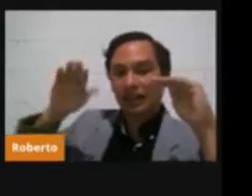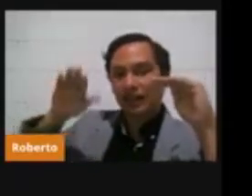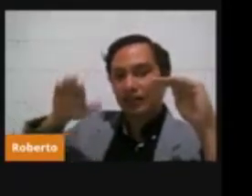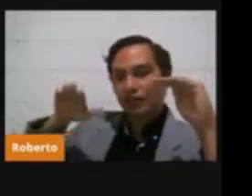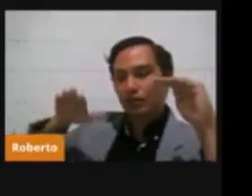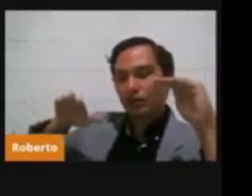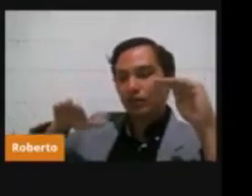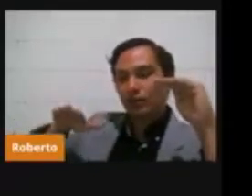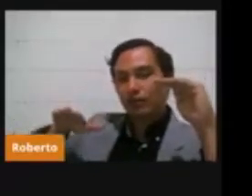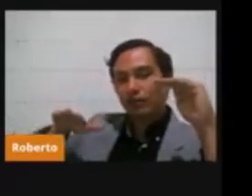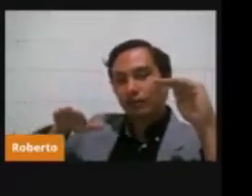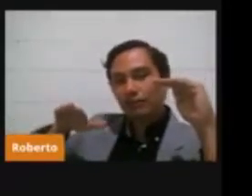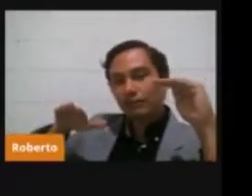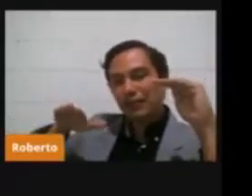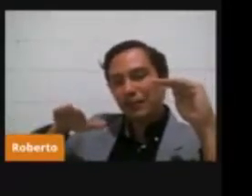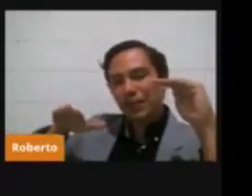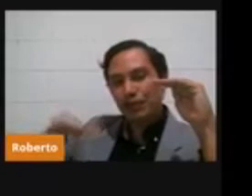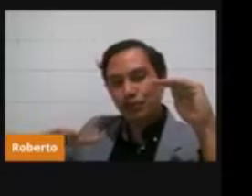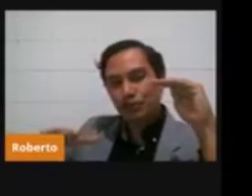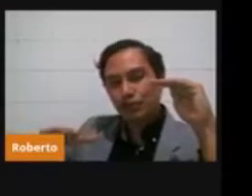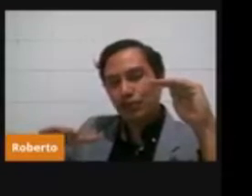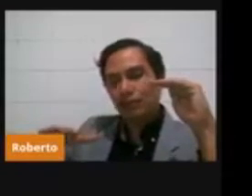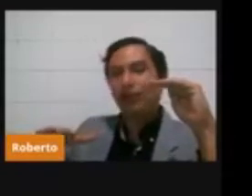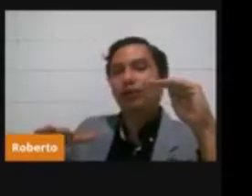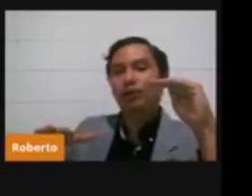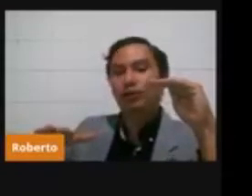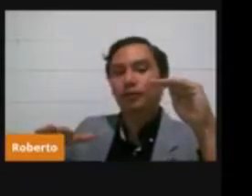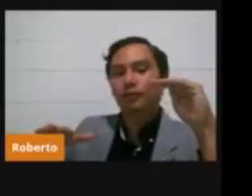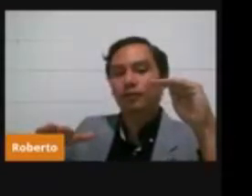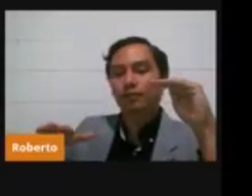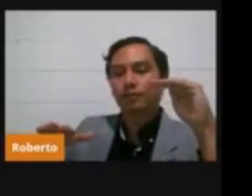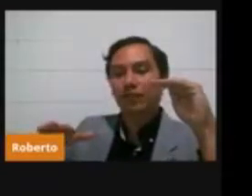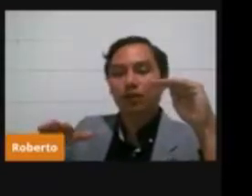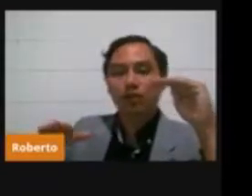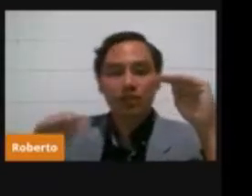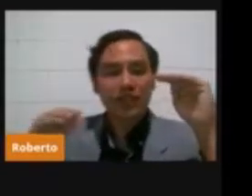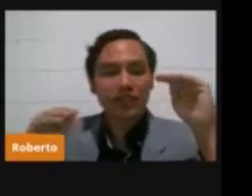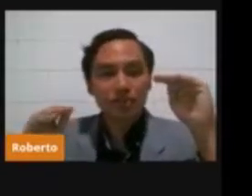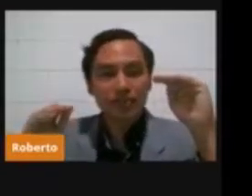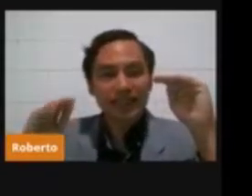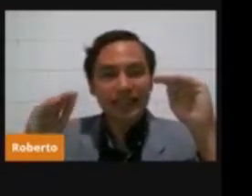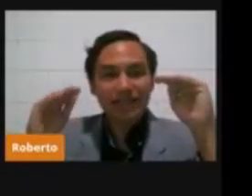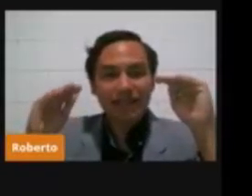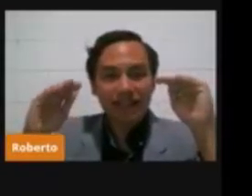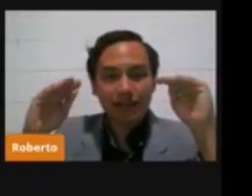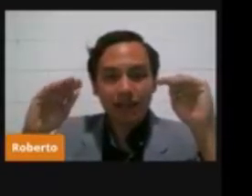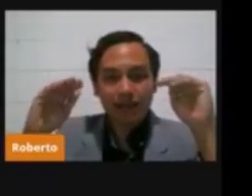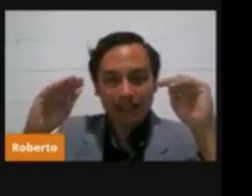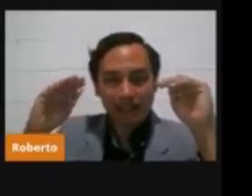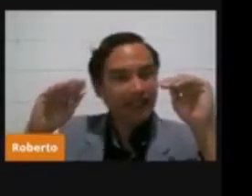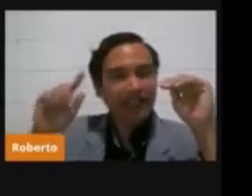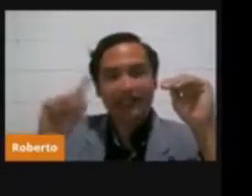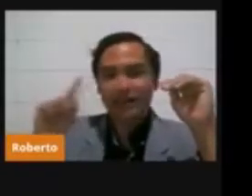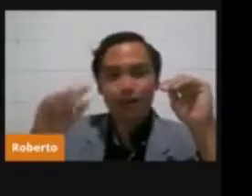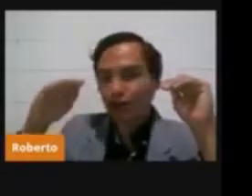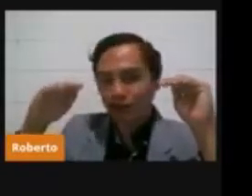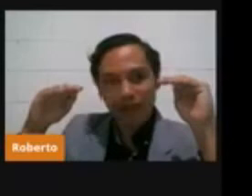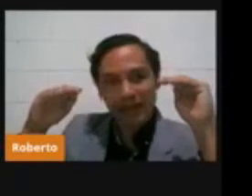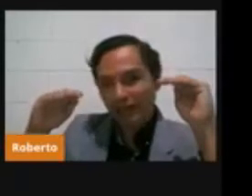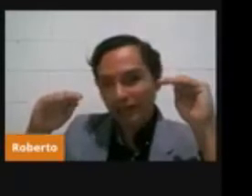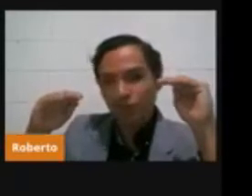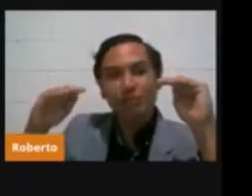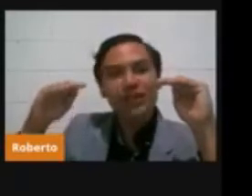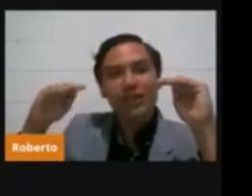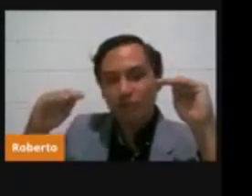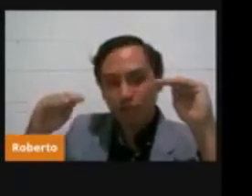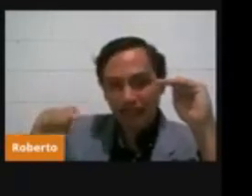discapacidad son de menos valor. O cuando decimos inválido, quiere decir que no son